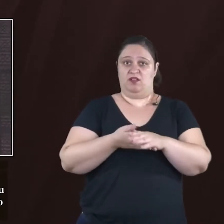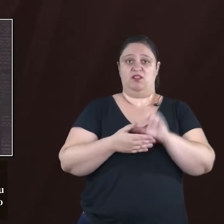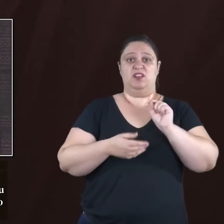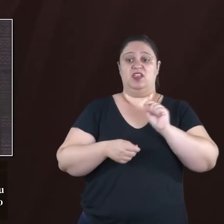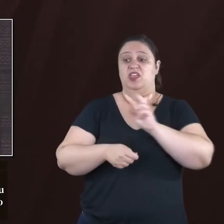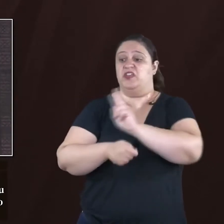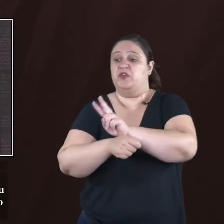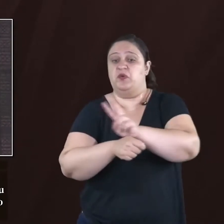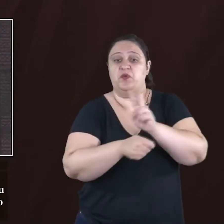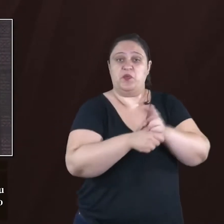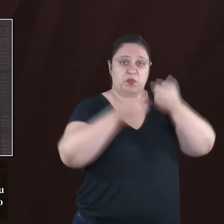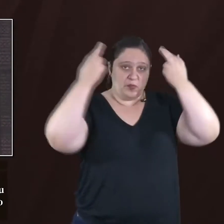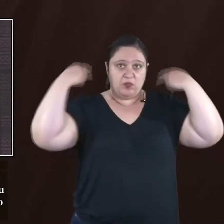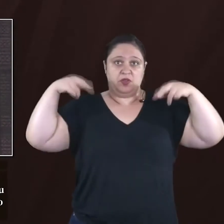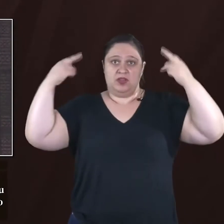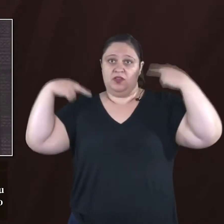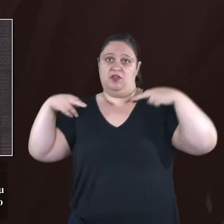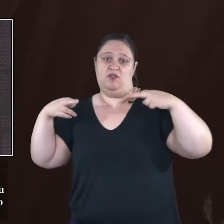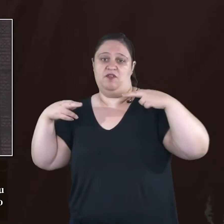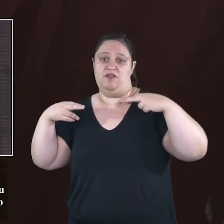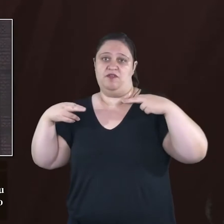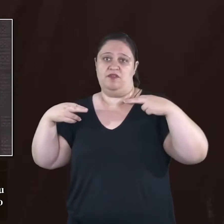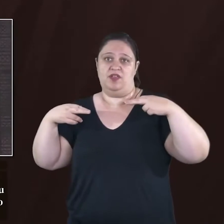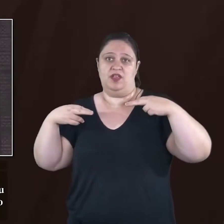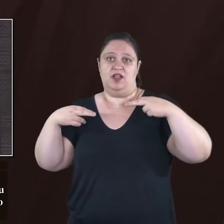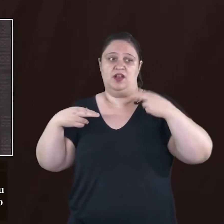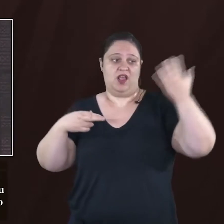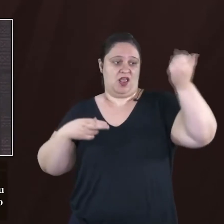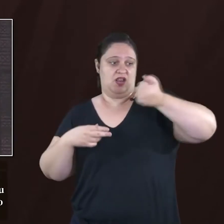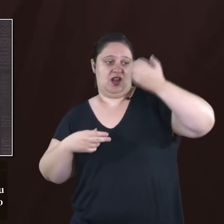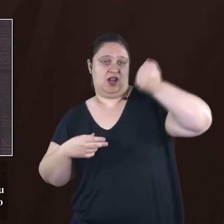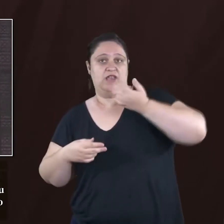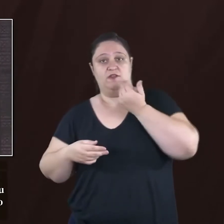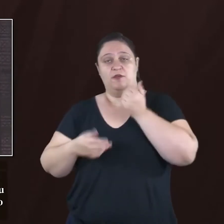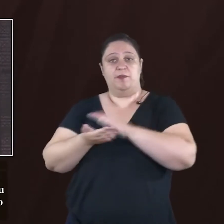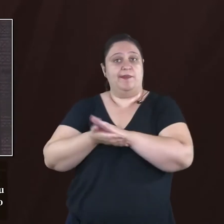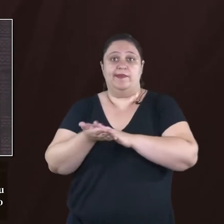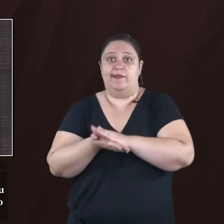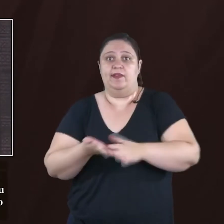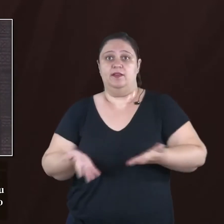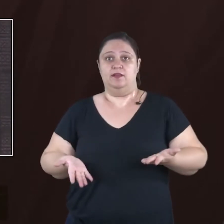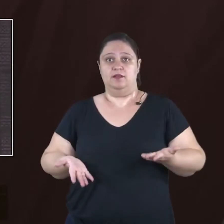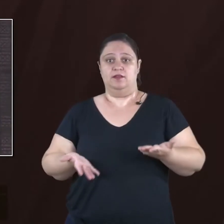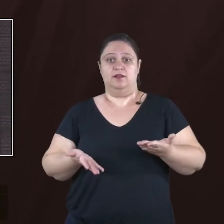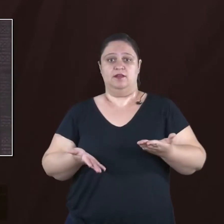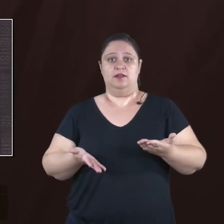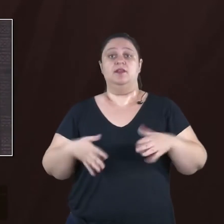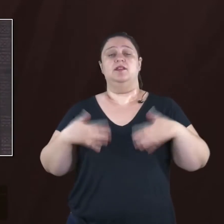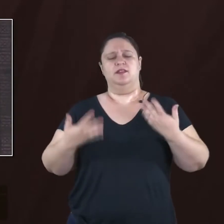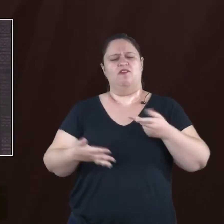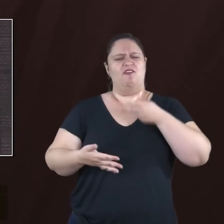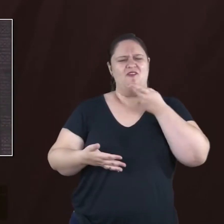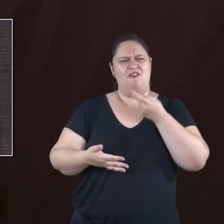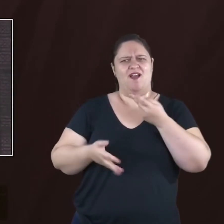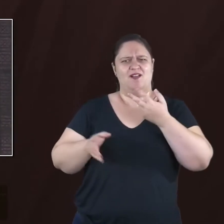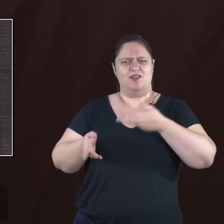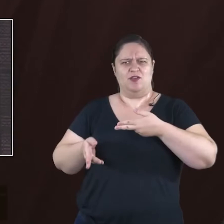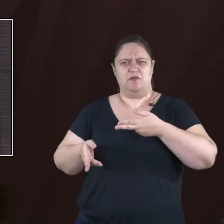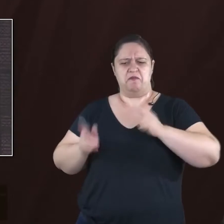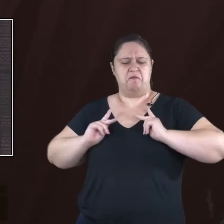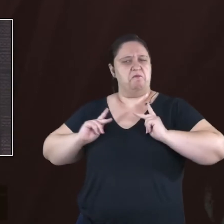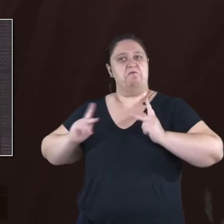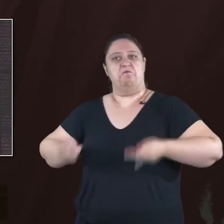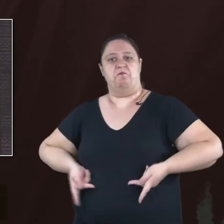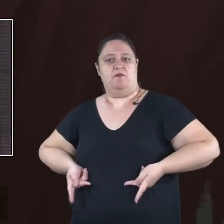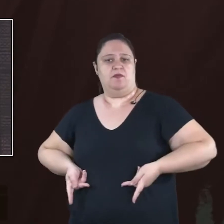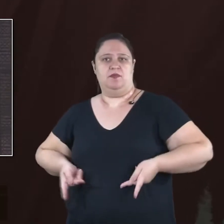um rebanho e não se alimenta do leite do rebanho? Porventura falo isto como homem? Ou